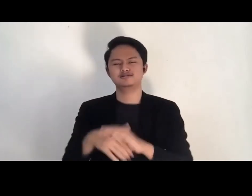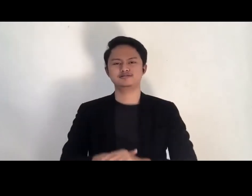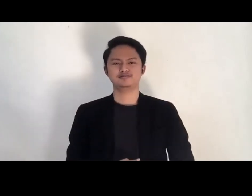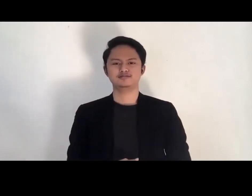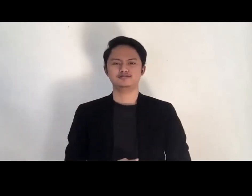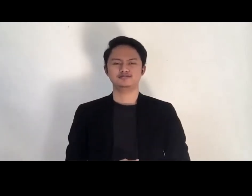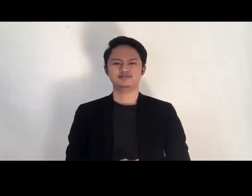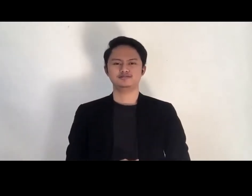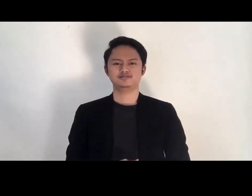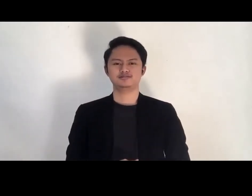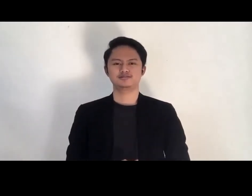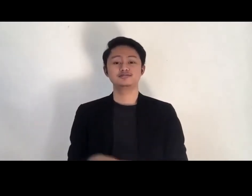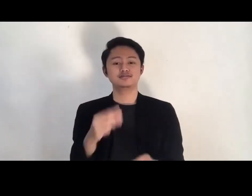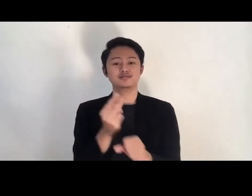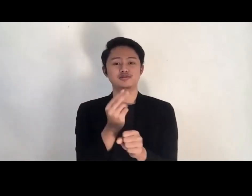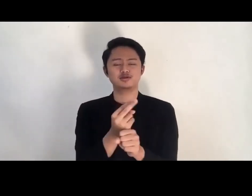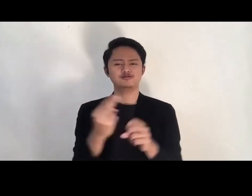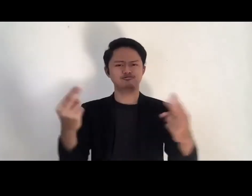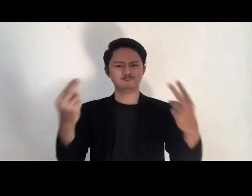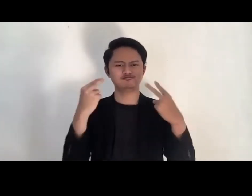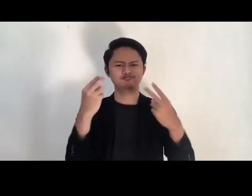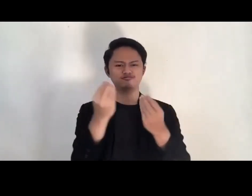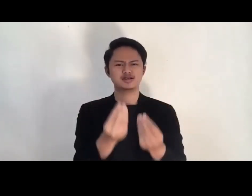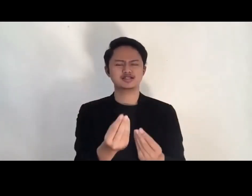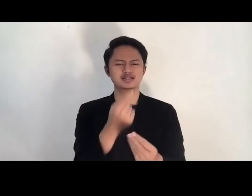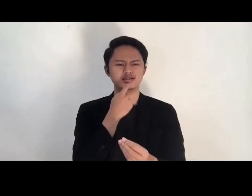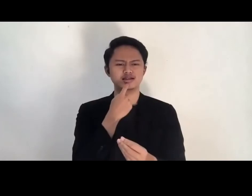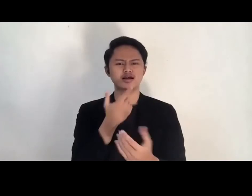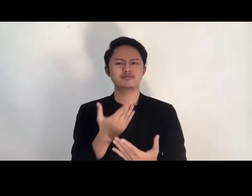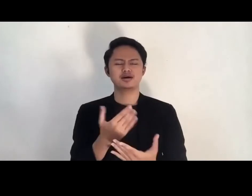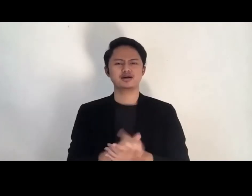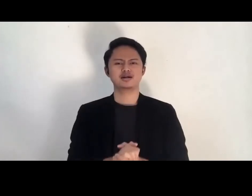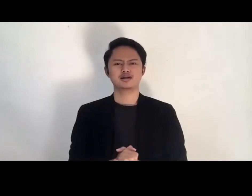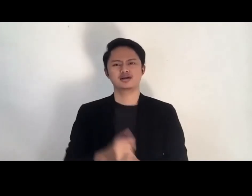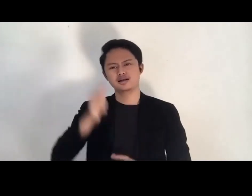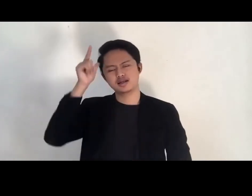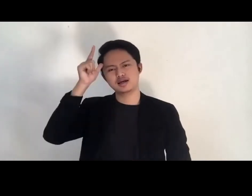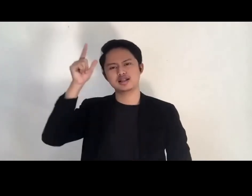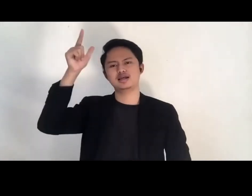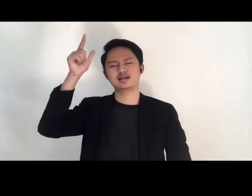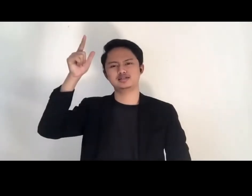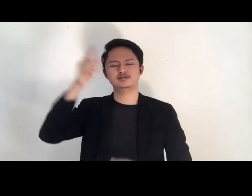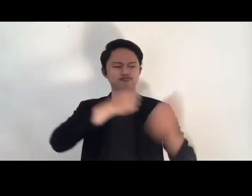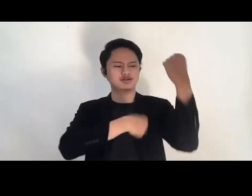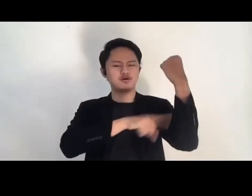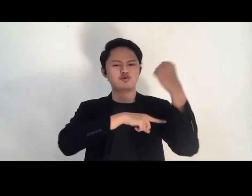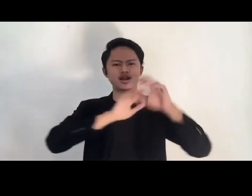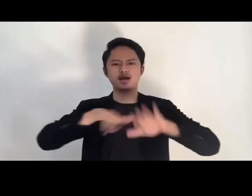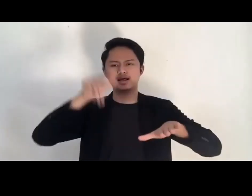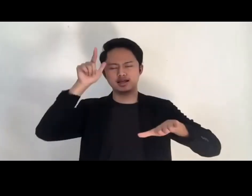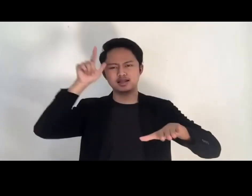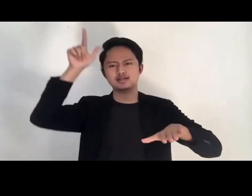dalam guru-guru memberi perhatian terkait dengan kemampuan literasi anak-anak